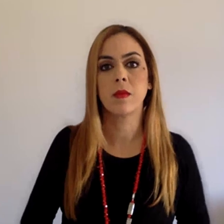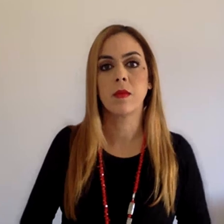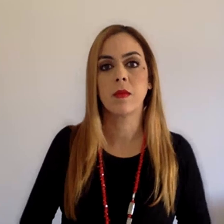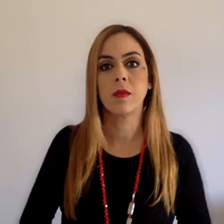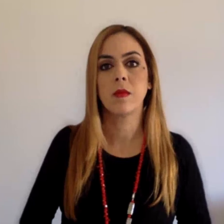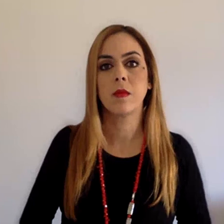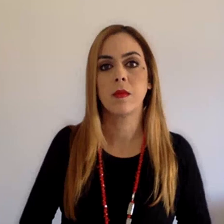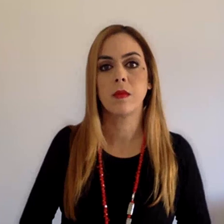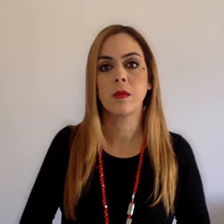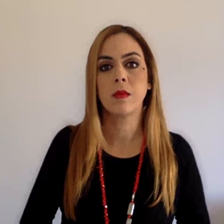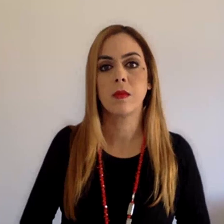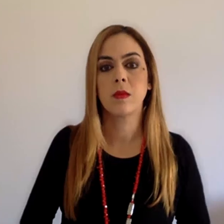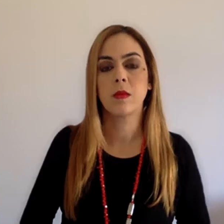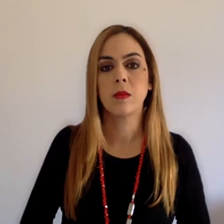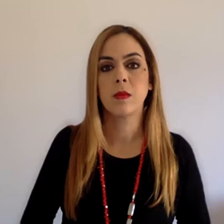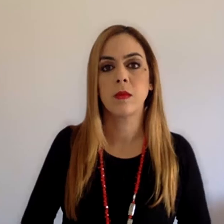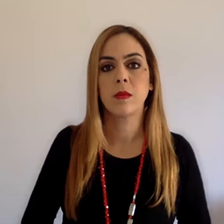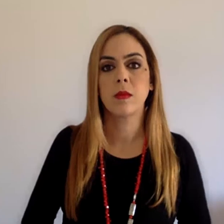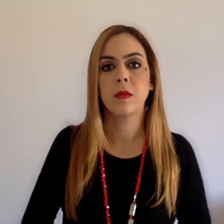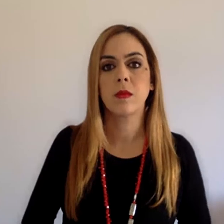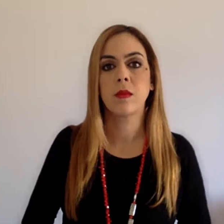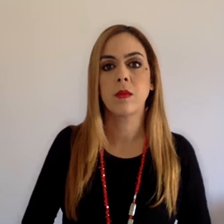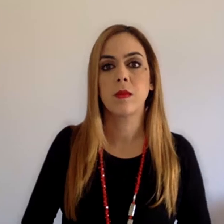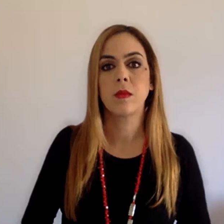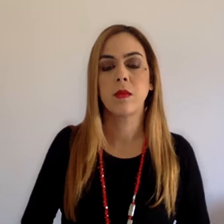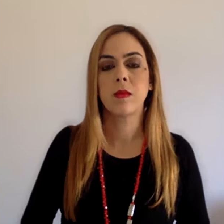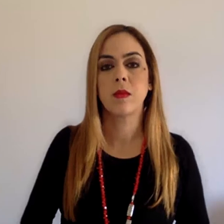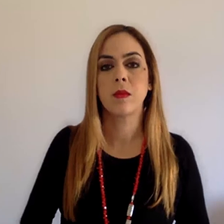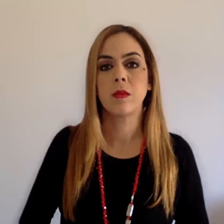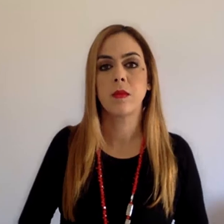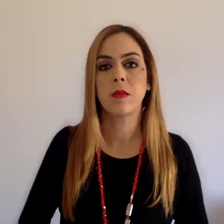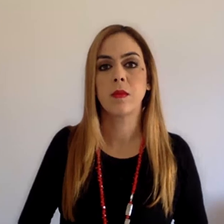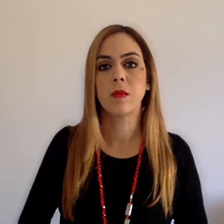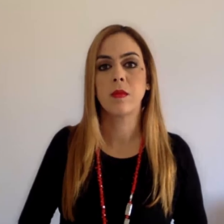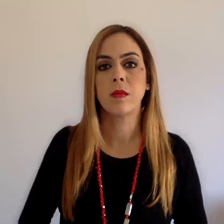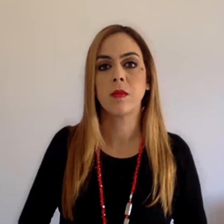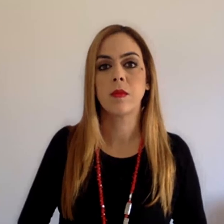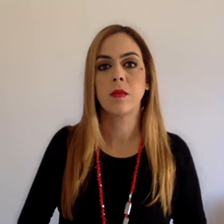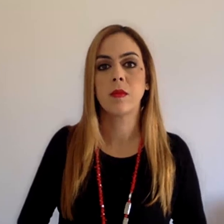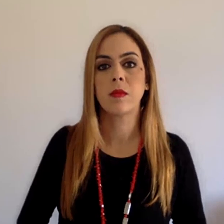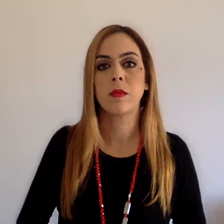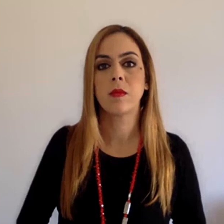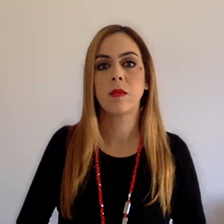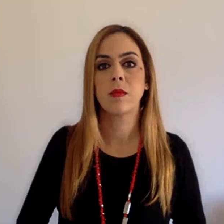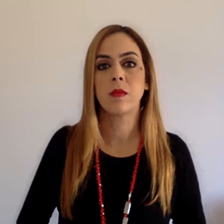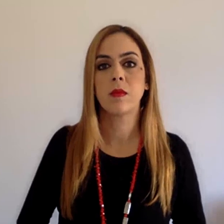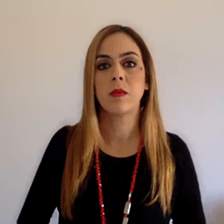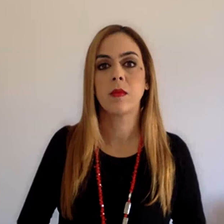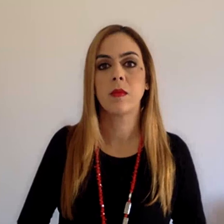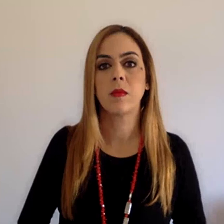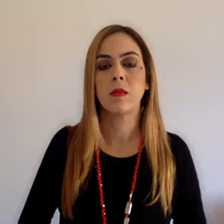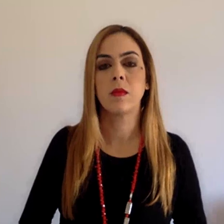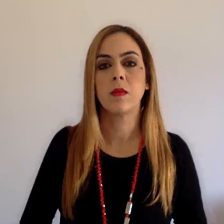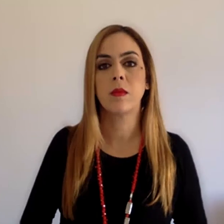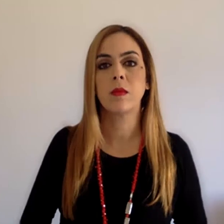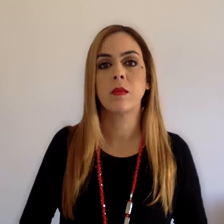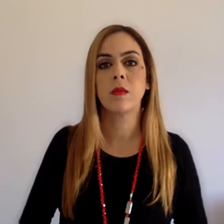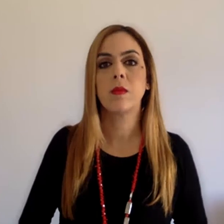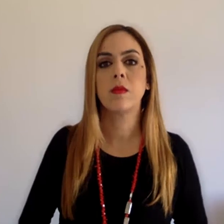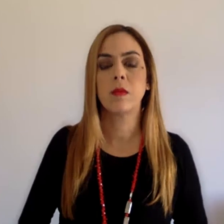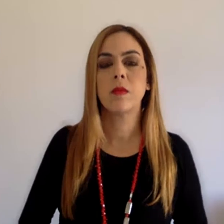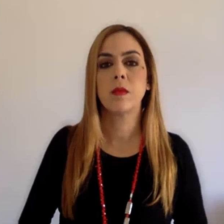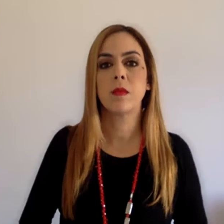tenemos que tolerar todas las cosas por amor por tener un padre para nuestras hijas mantenernos en esas relaciones son